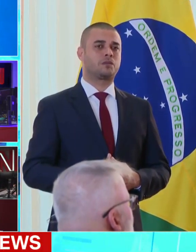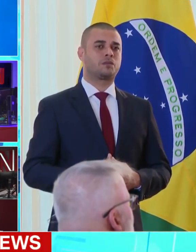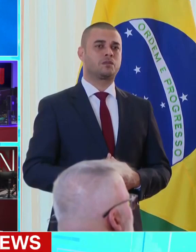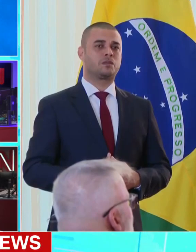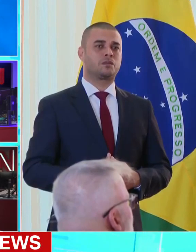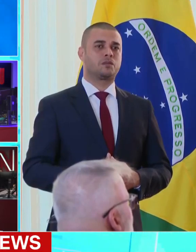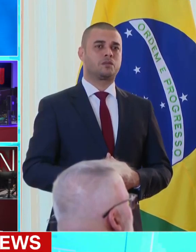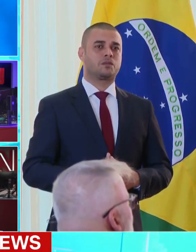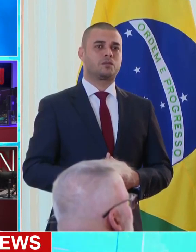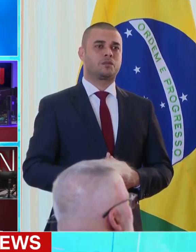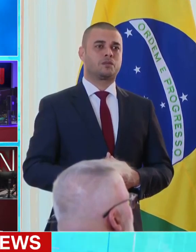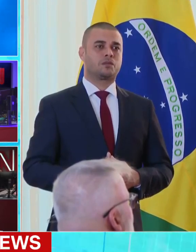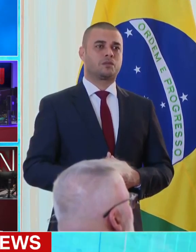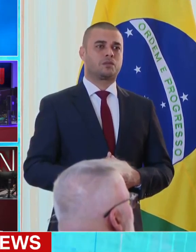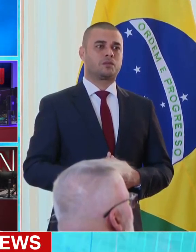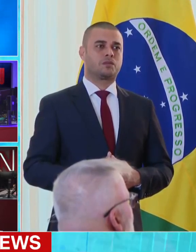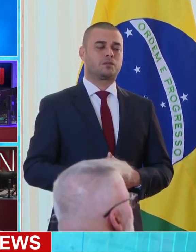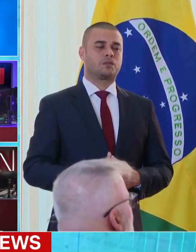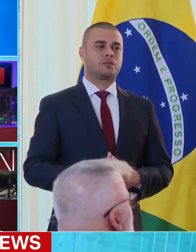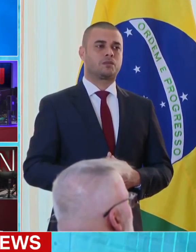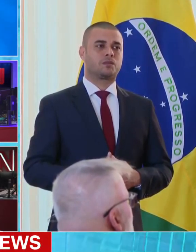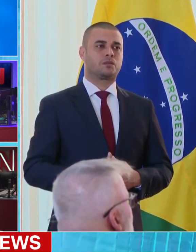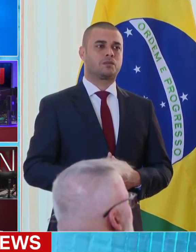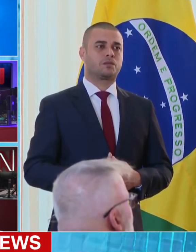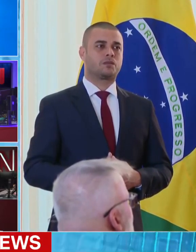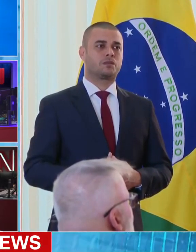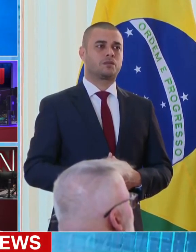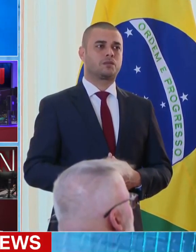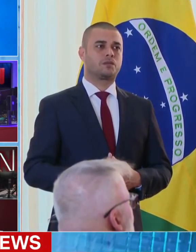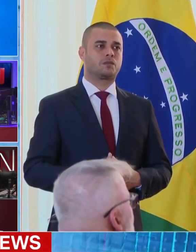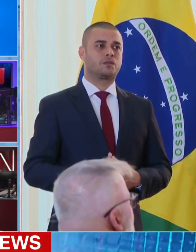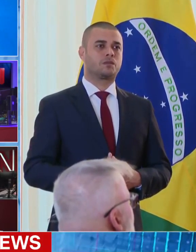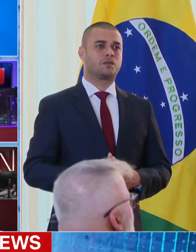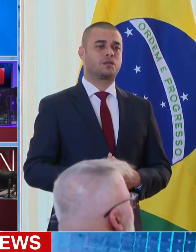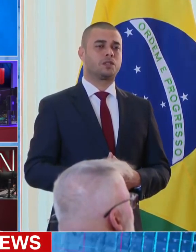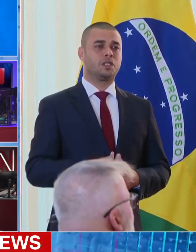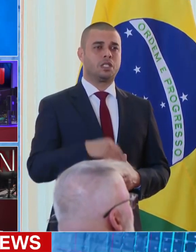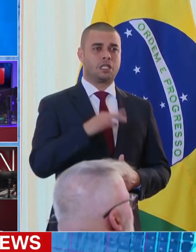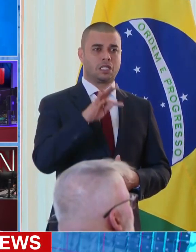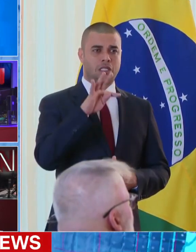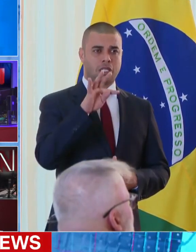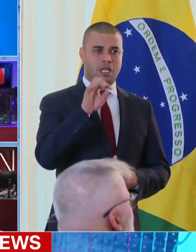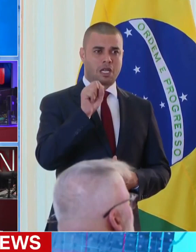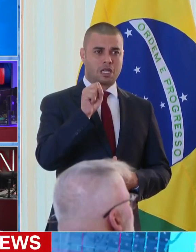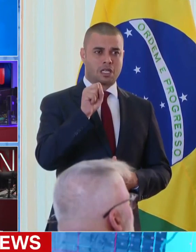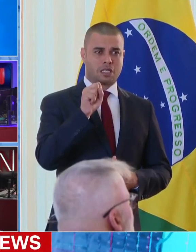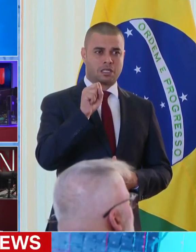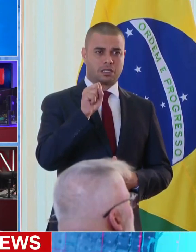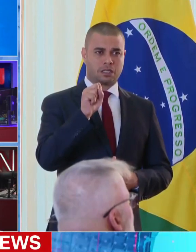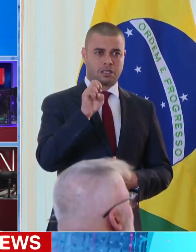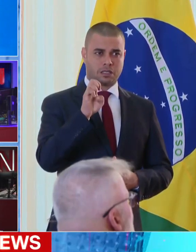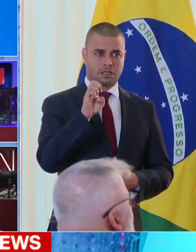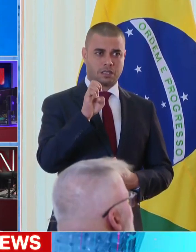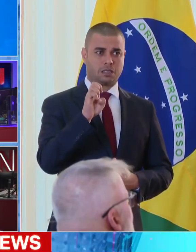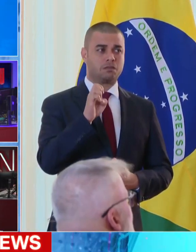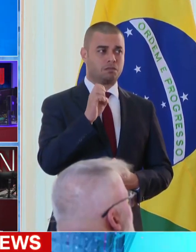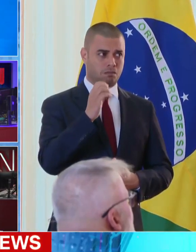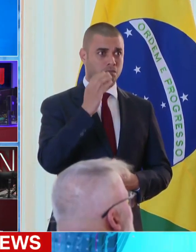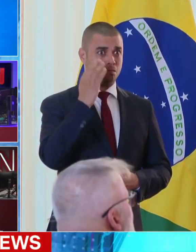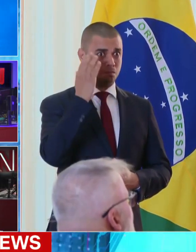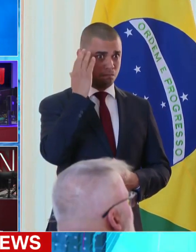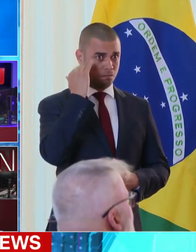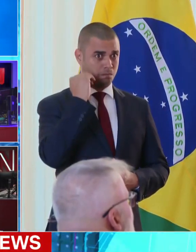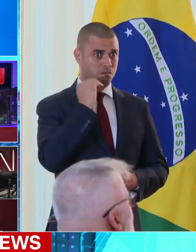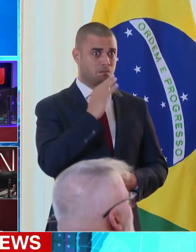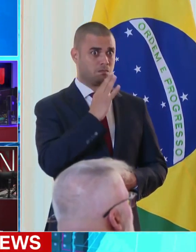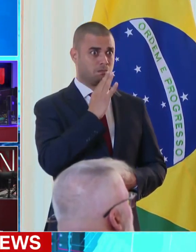dizem a percepção que resta é de que as assertivas as declarações do presidente se voltam para animar parcela do